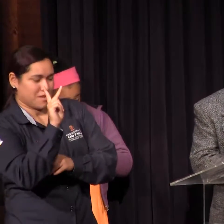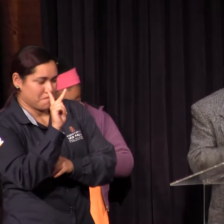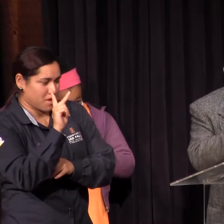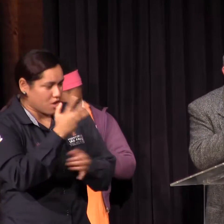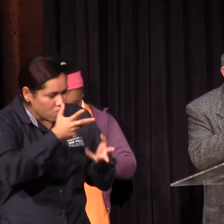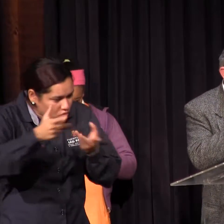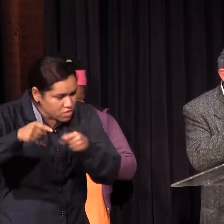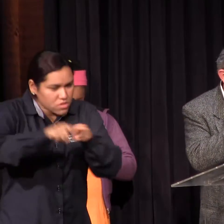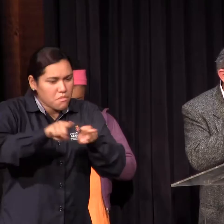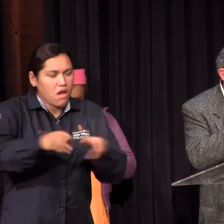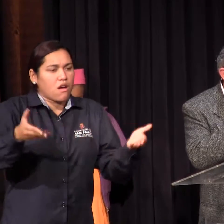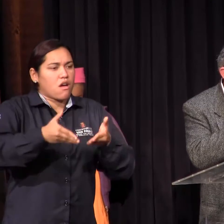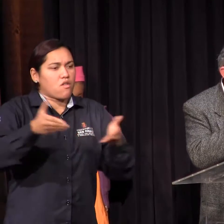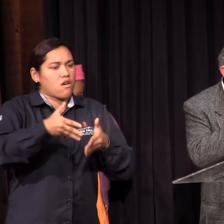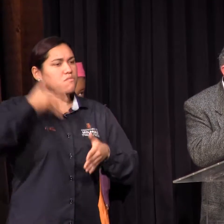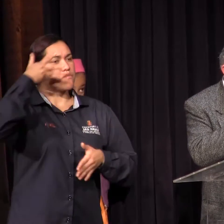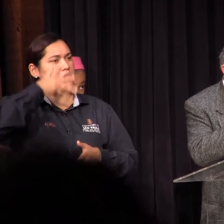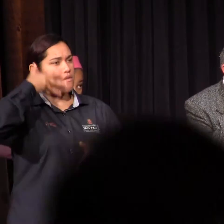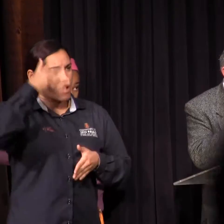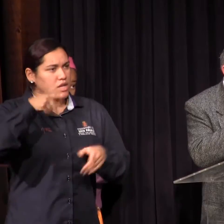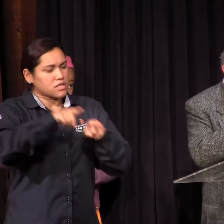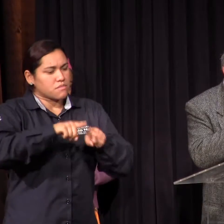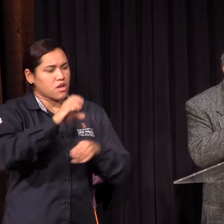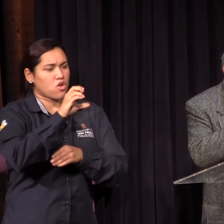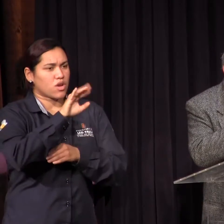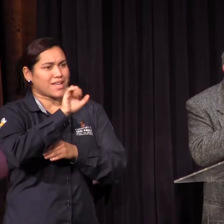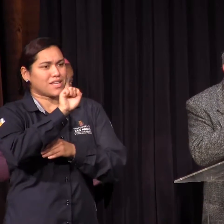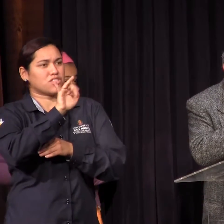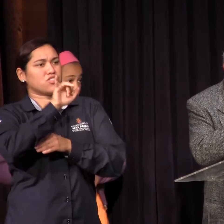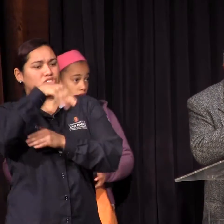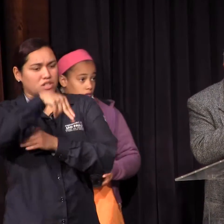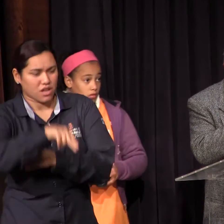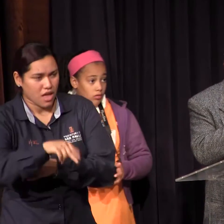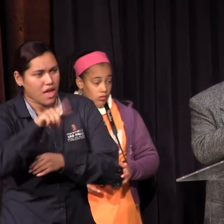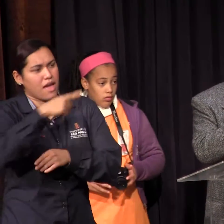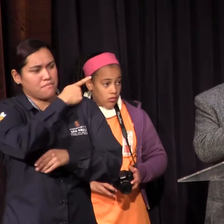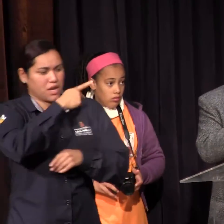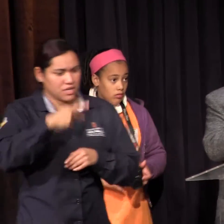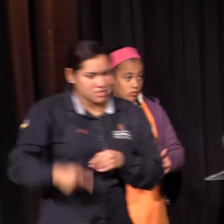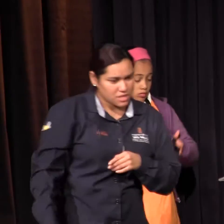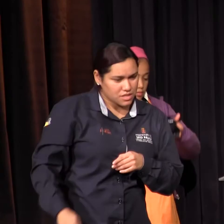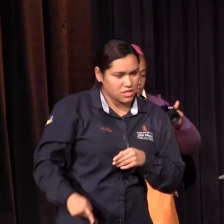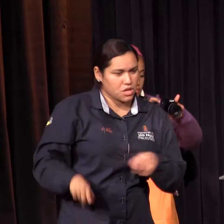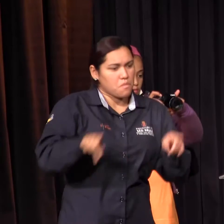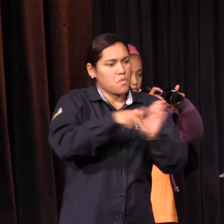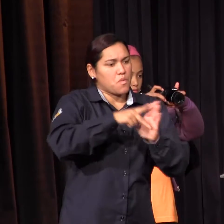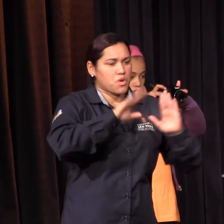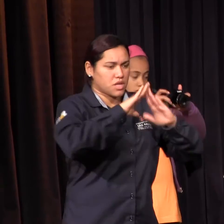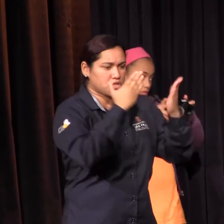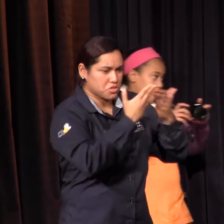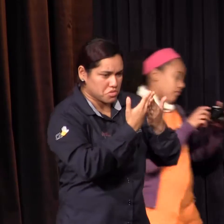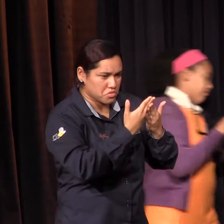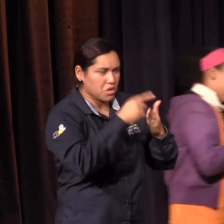convidamos para fazer uso da palavra o senhor critica certo pato diretor presidente da escola do palanca parlamento da